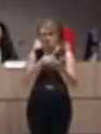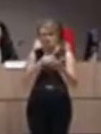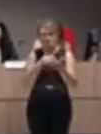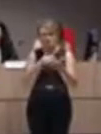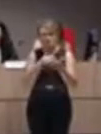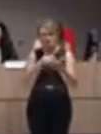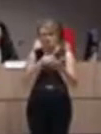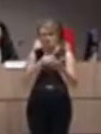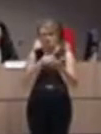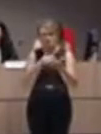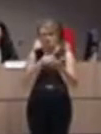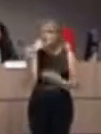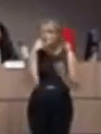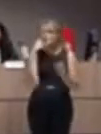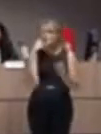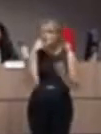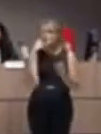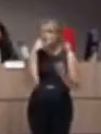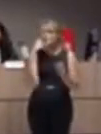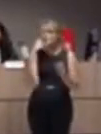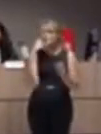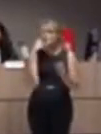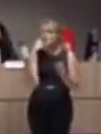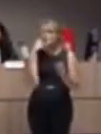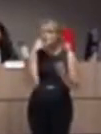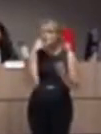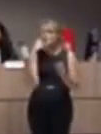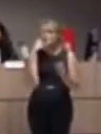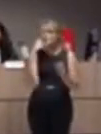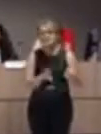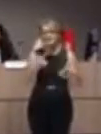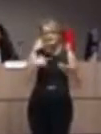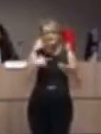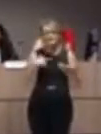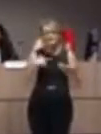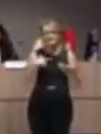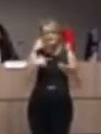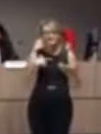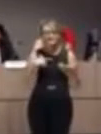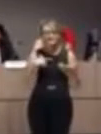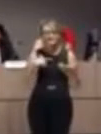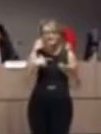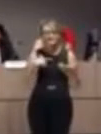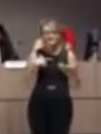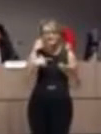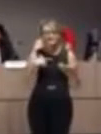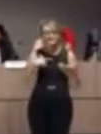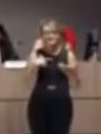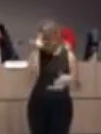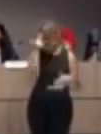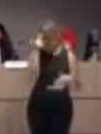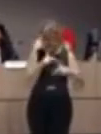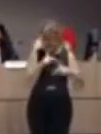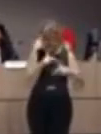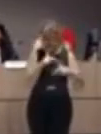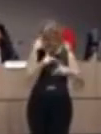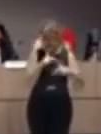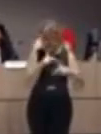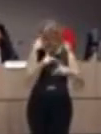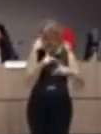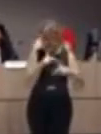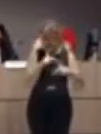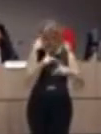desses espaços, né? Então, problemas de infraestrutura que colocam em risco os trabalhadores e pessoas internadas. Ficam